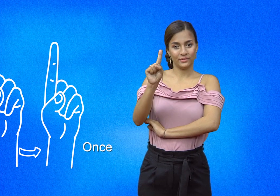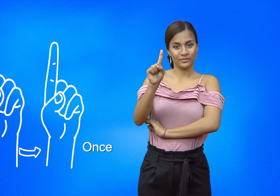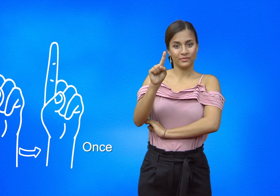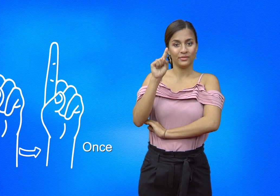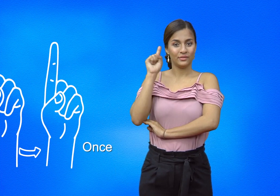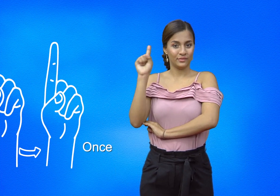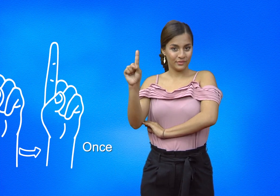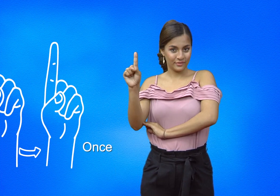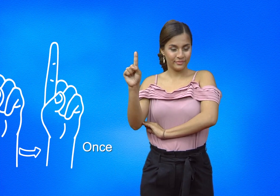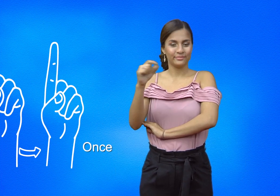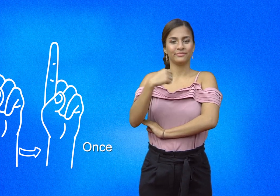11